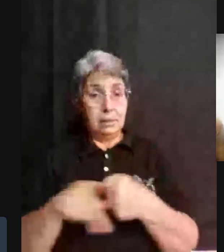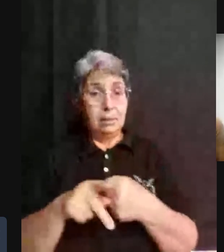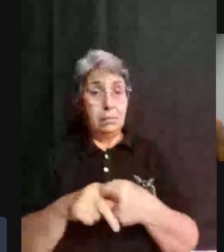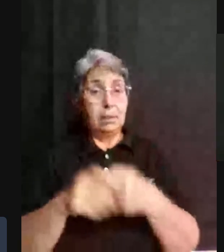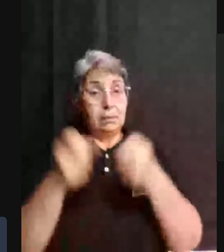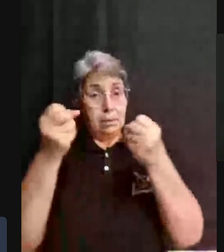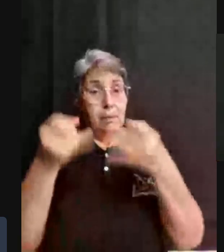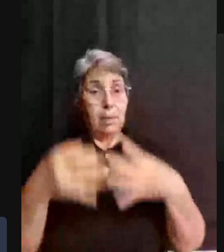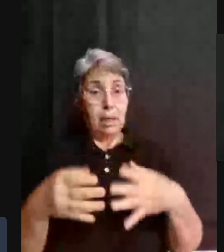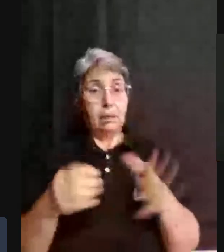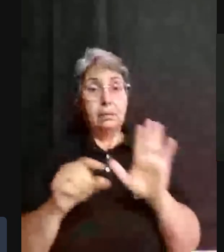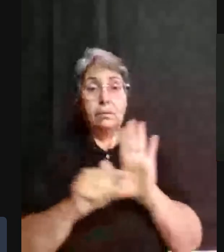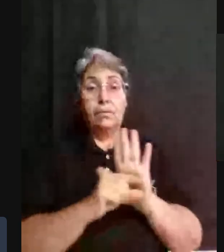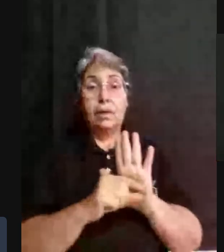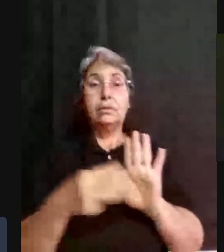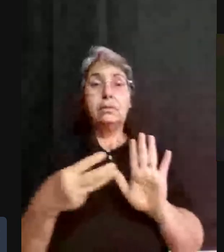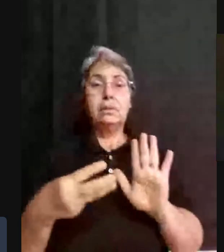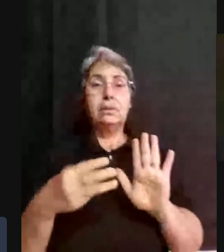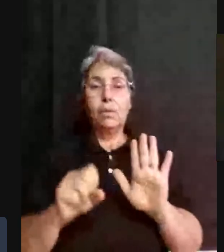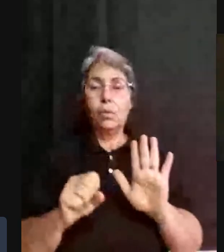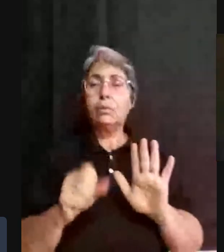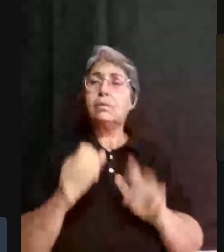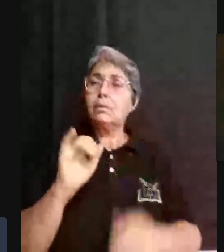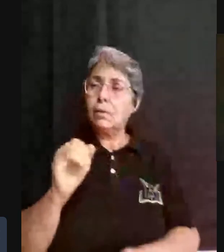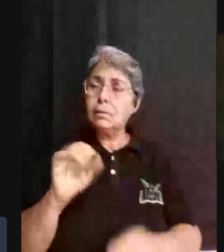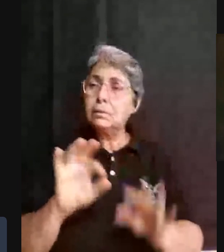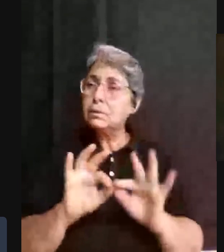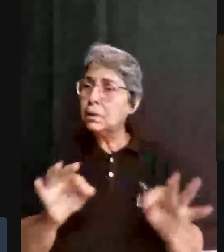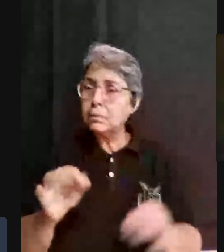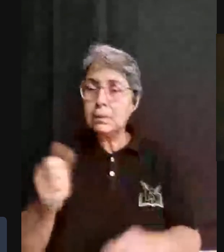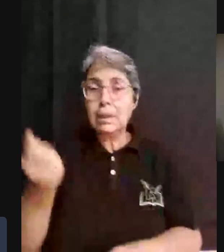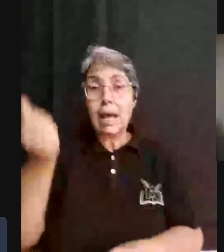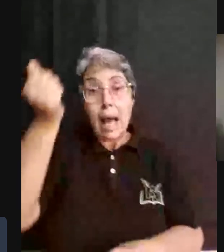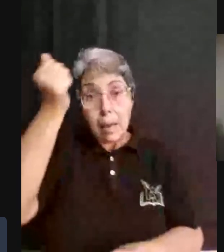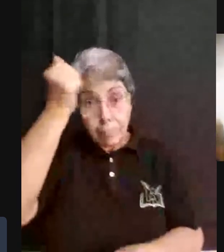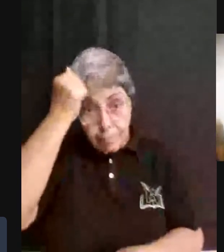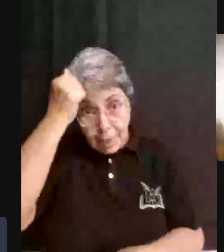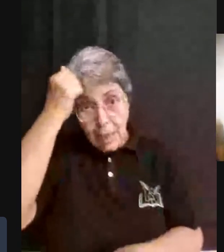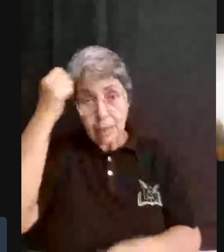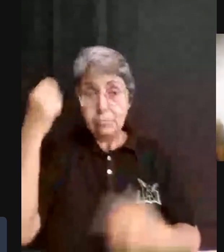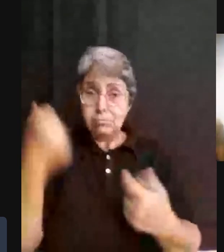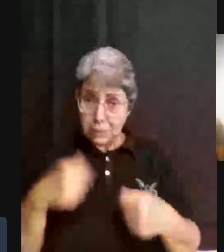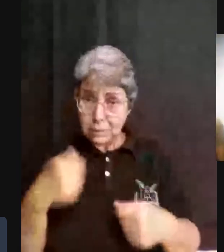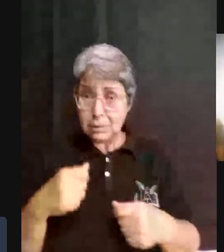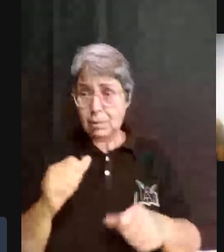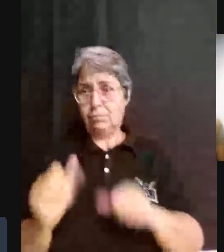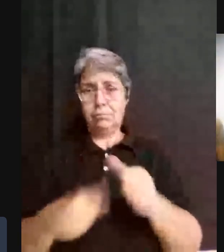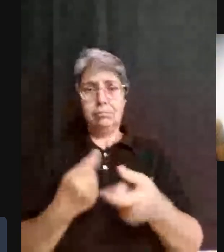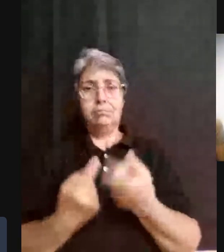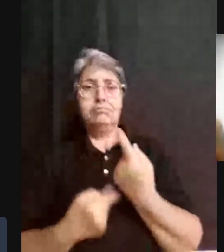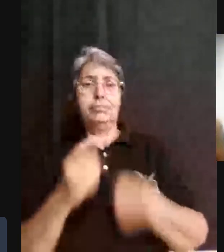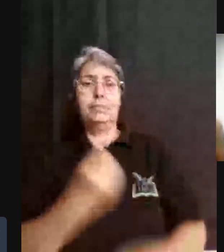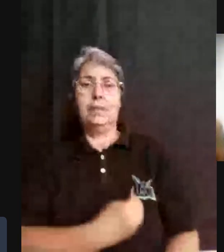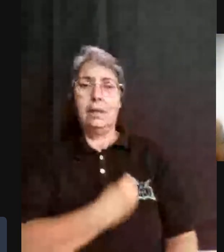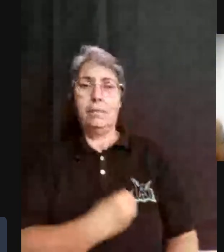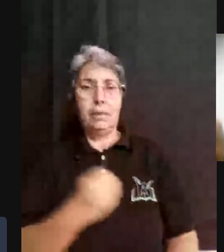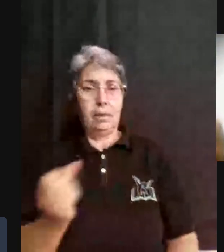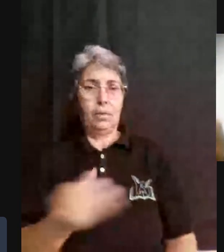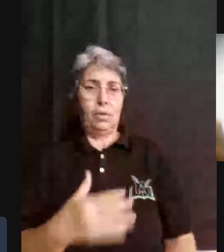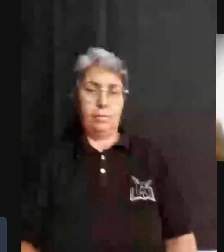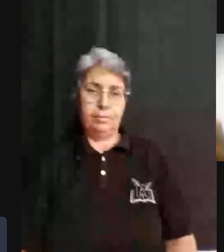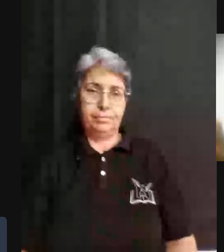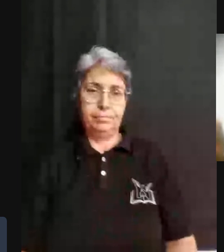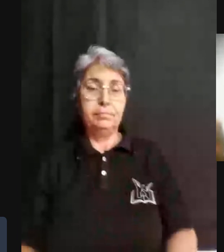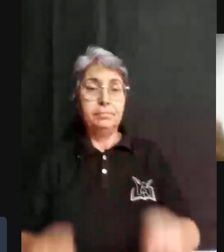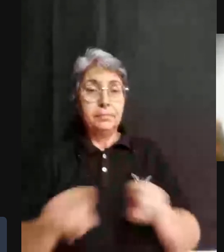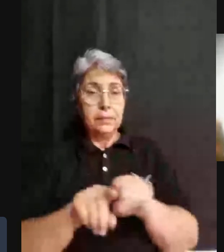resposta: arrependei-vos. No mesmo livro, no capítulo 7 do livro de Atos, nós temos